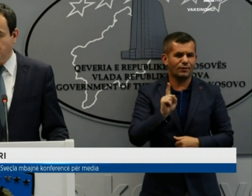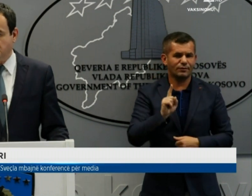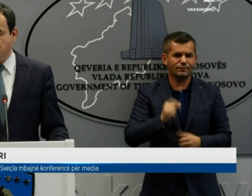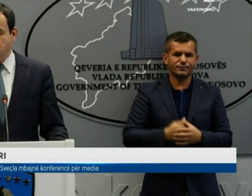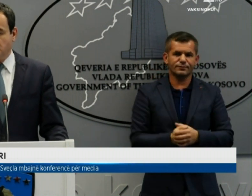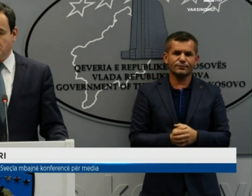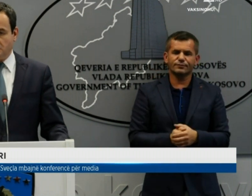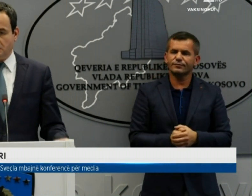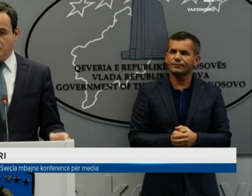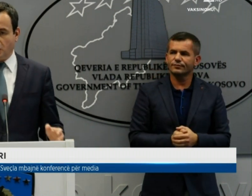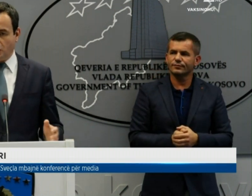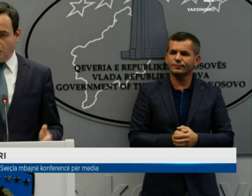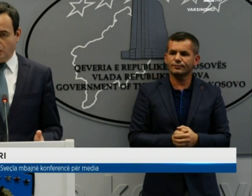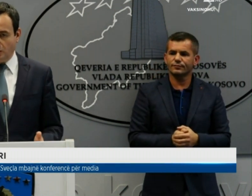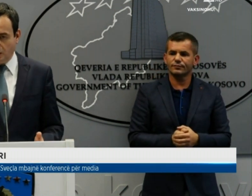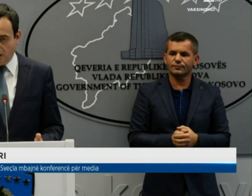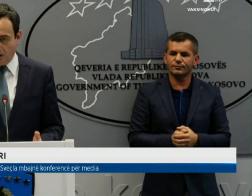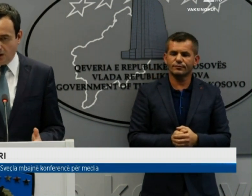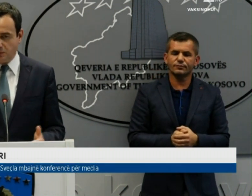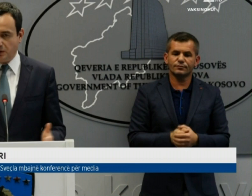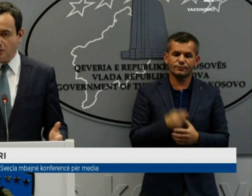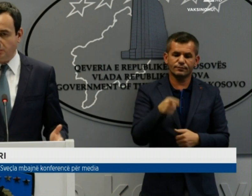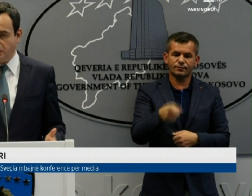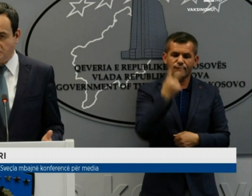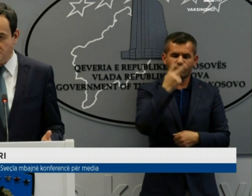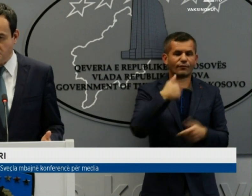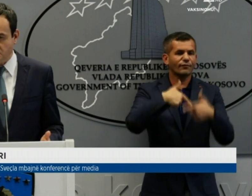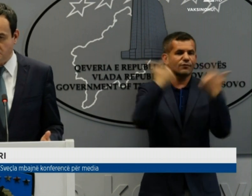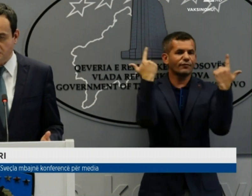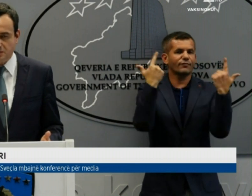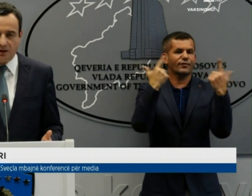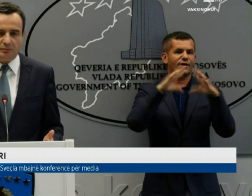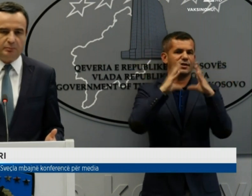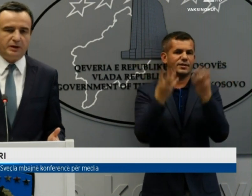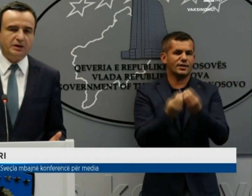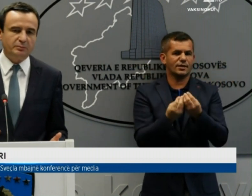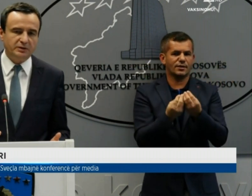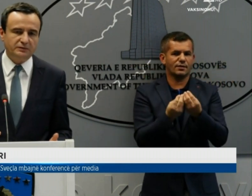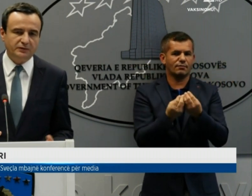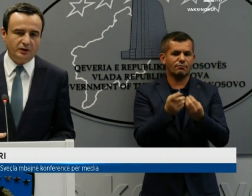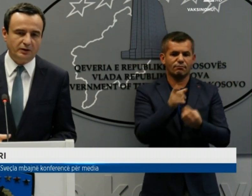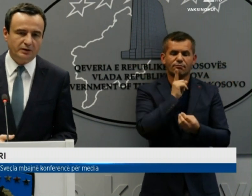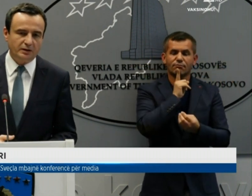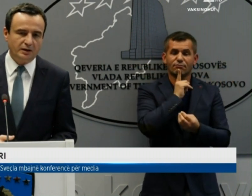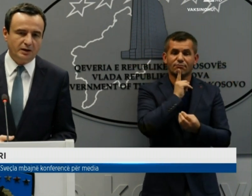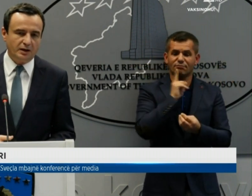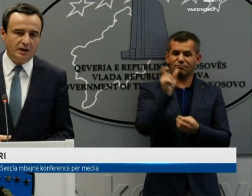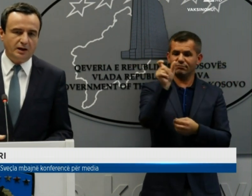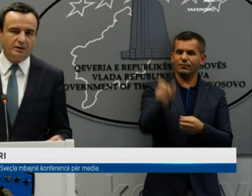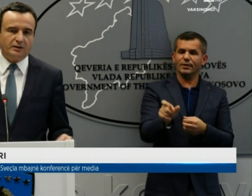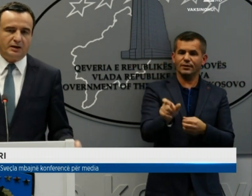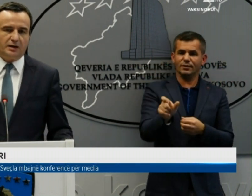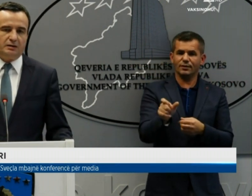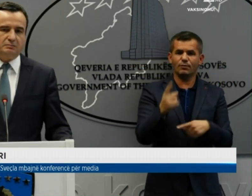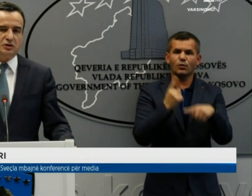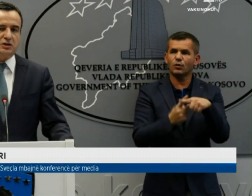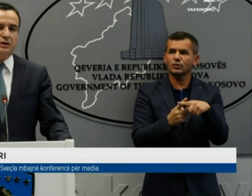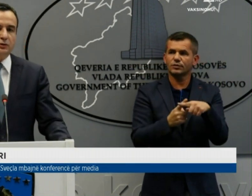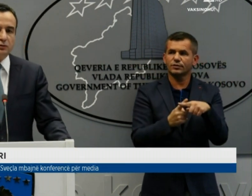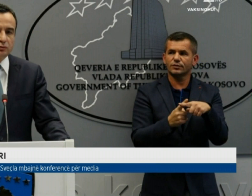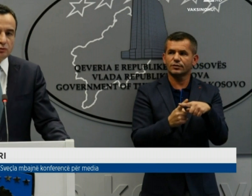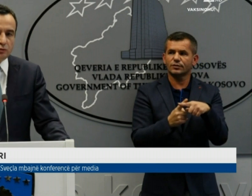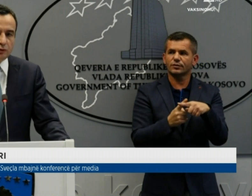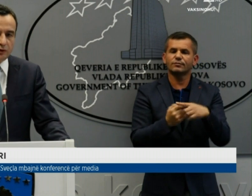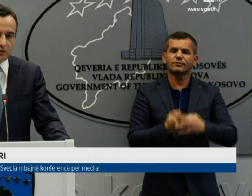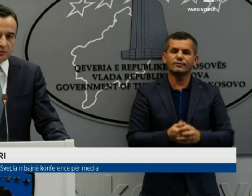Pra besoj që kjo e shpjegon plotësisht se për kë bëhet fjalë edhe çka